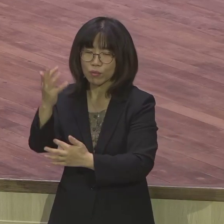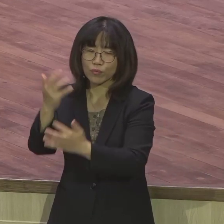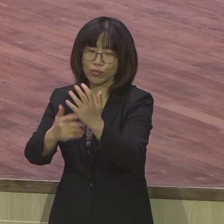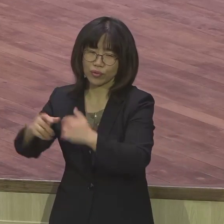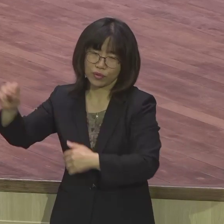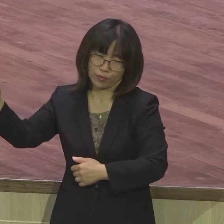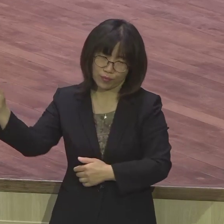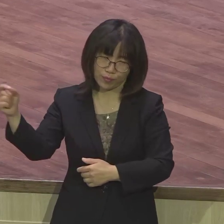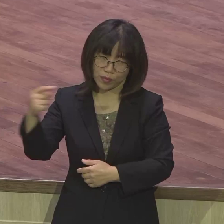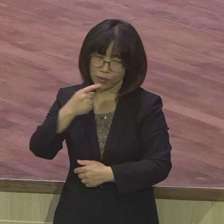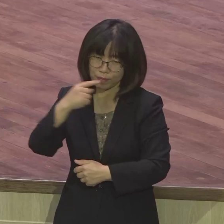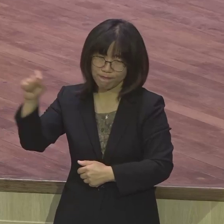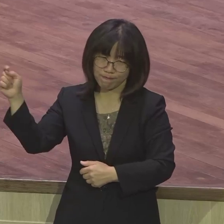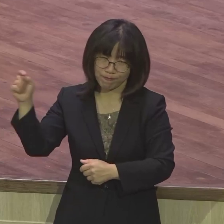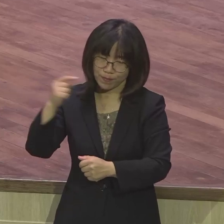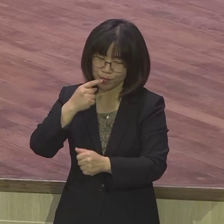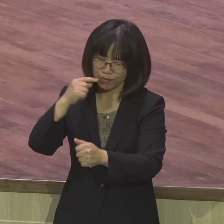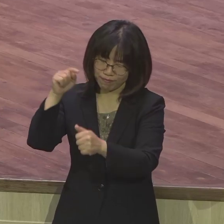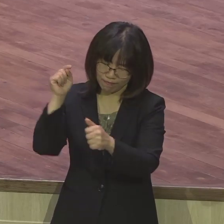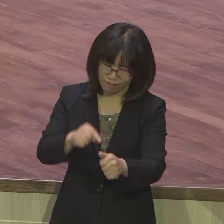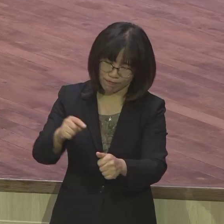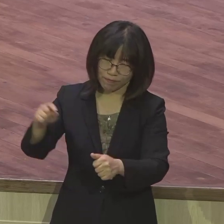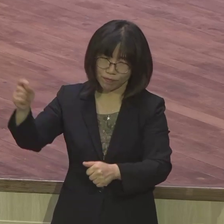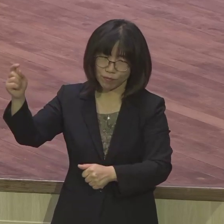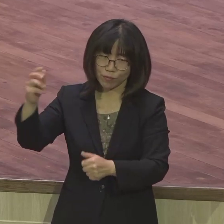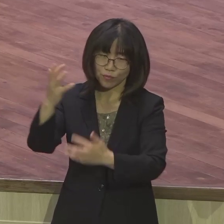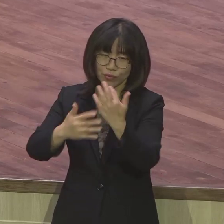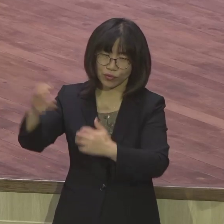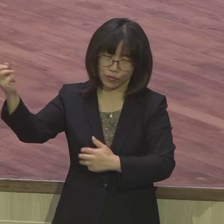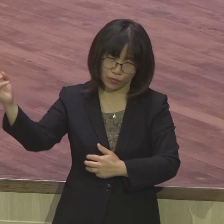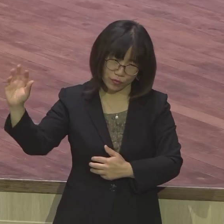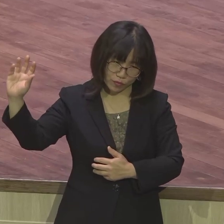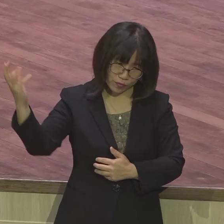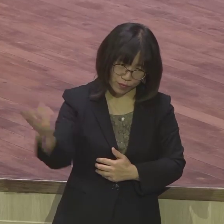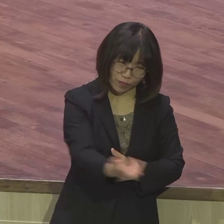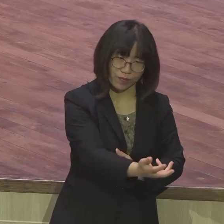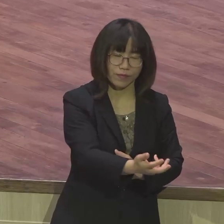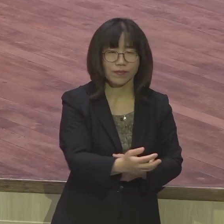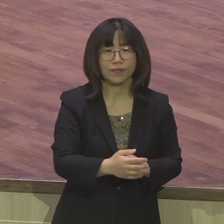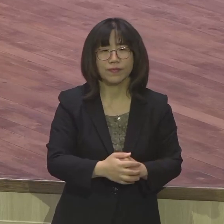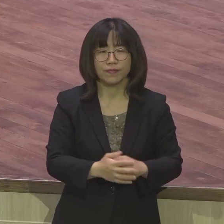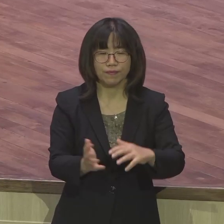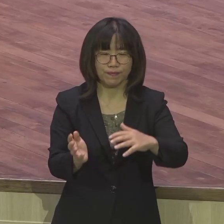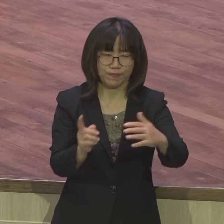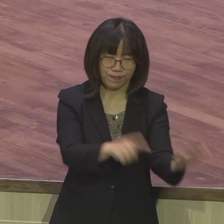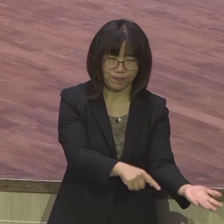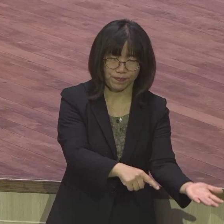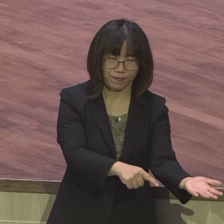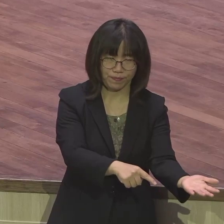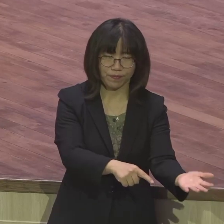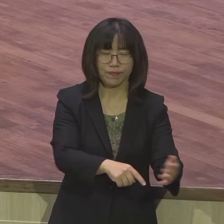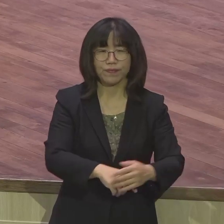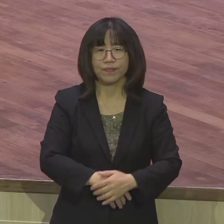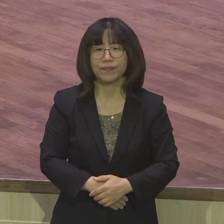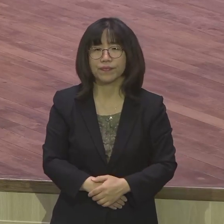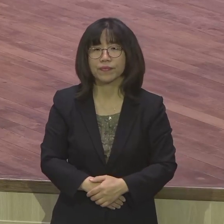막으셔가지고 그 또랑에 물하고 제단에 이 나무에다가 각 이 짐승을 잡아가지고